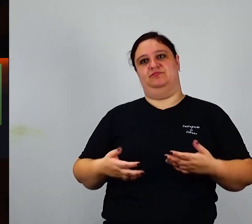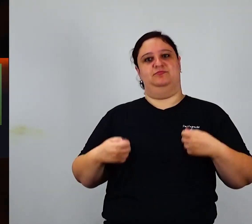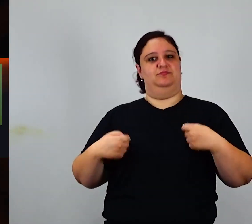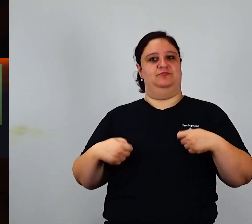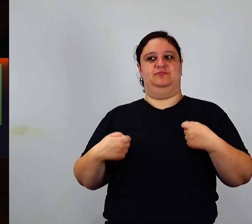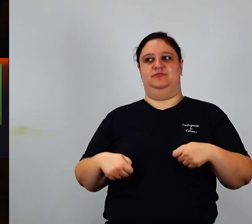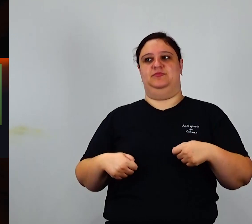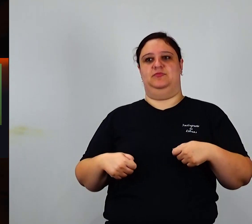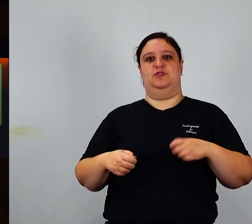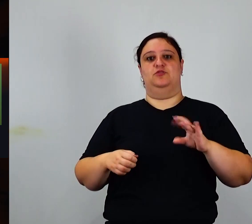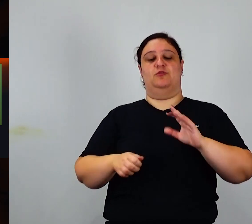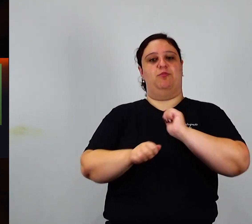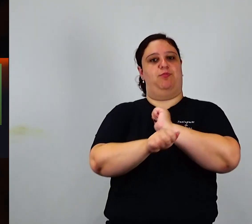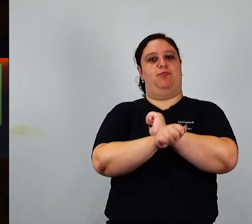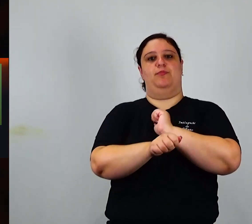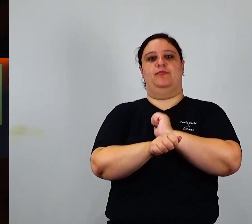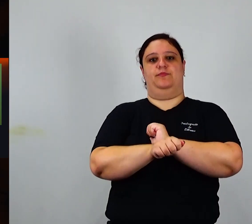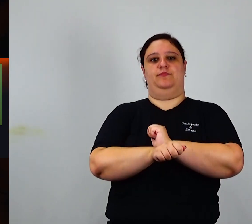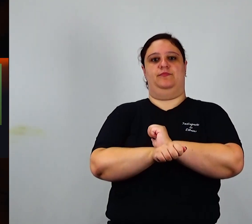atualizada.